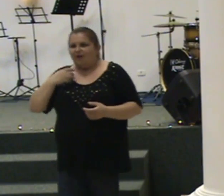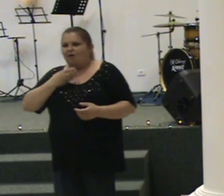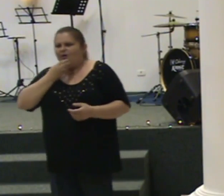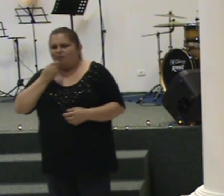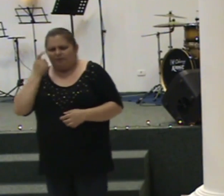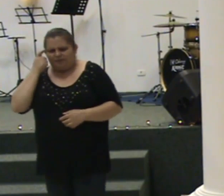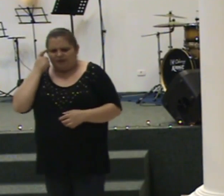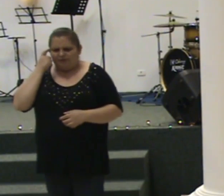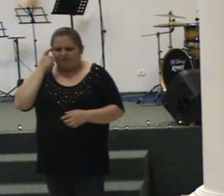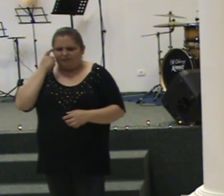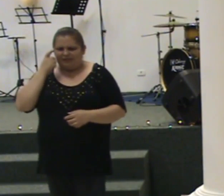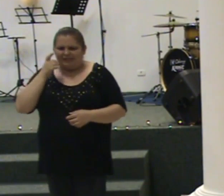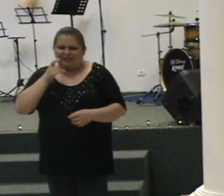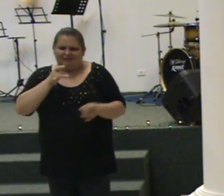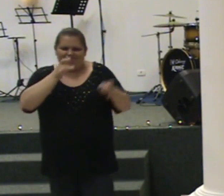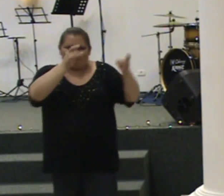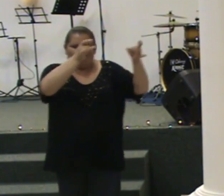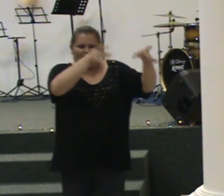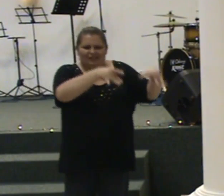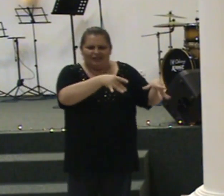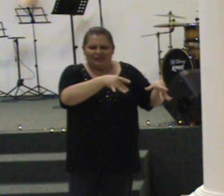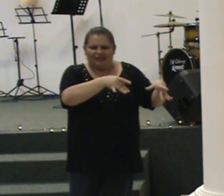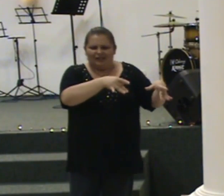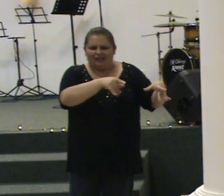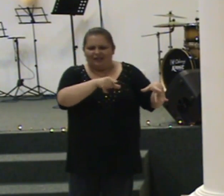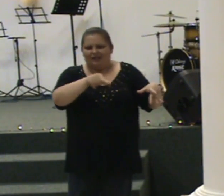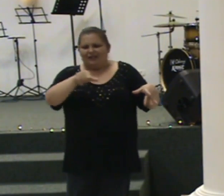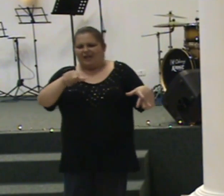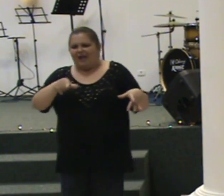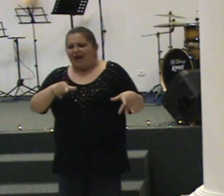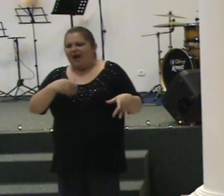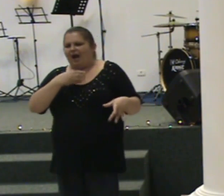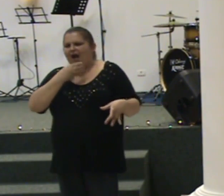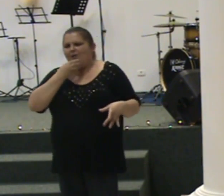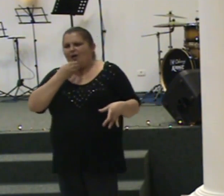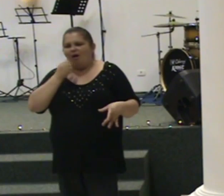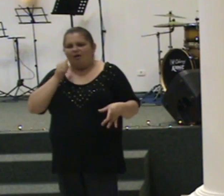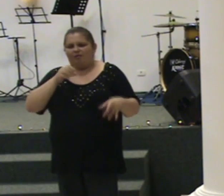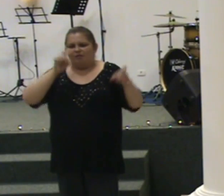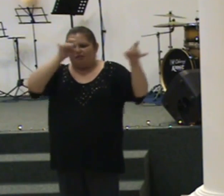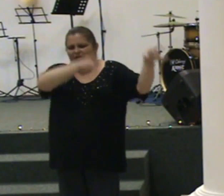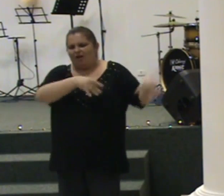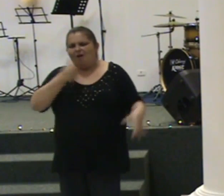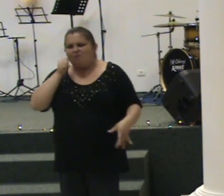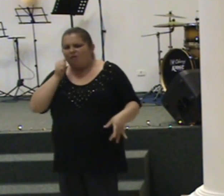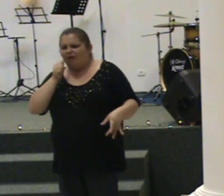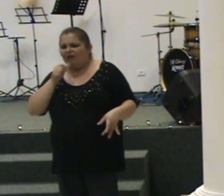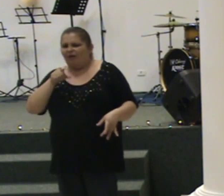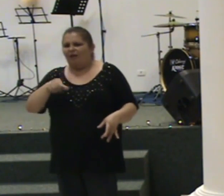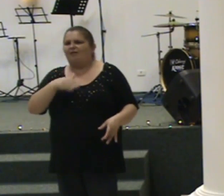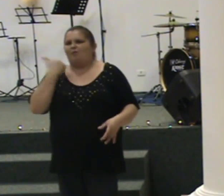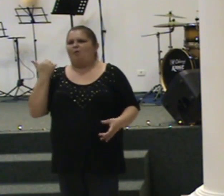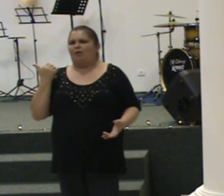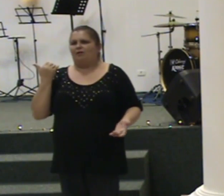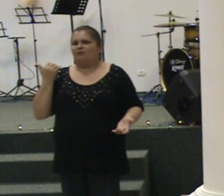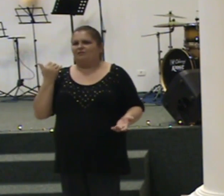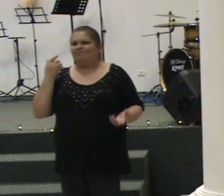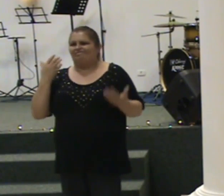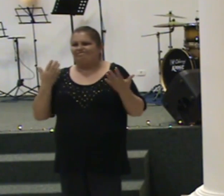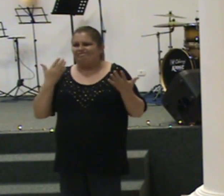tem quando eu tinha uns 16, 17 anos, por aí, de um louvor que falava disso aí,